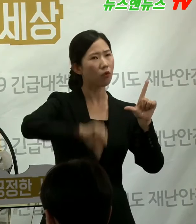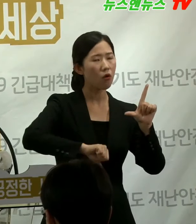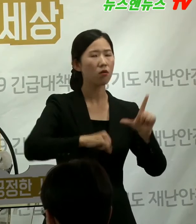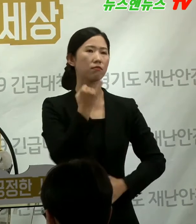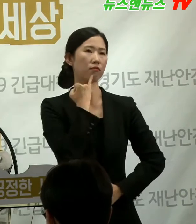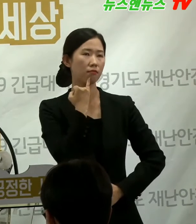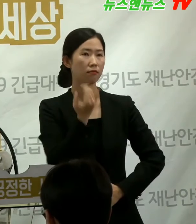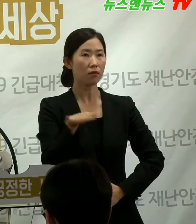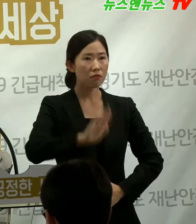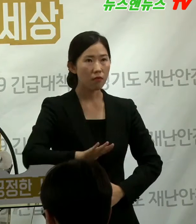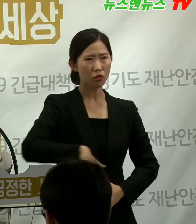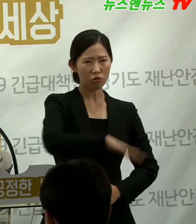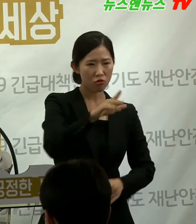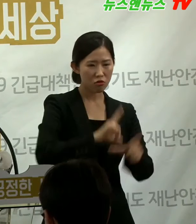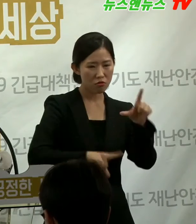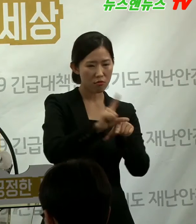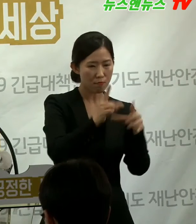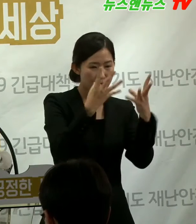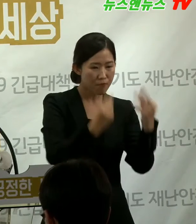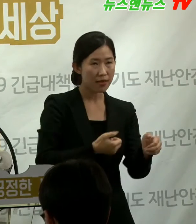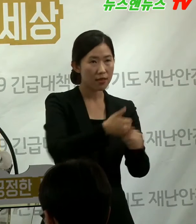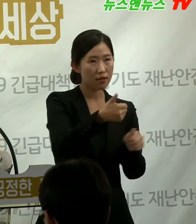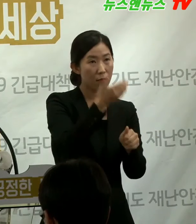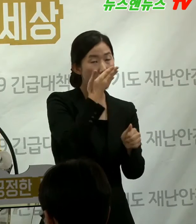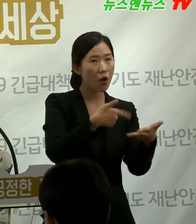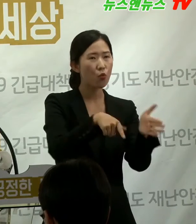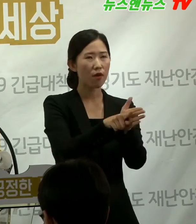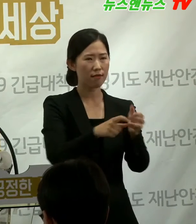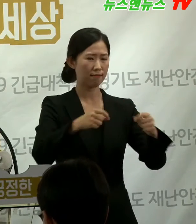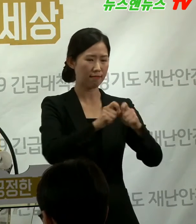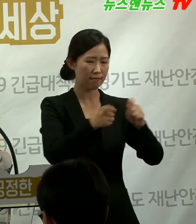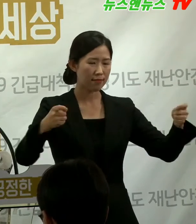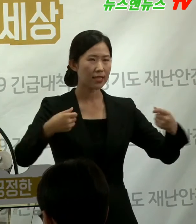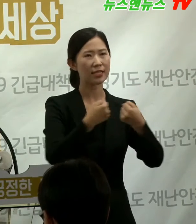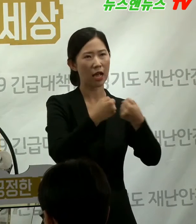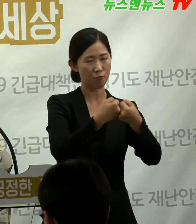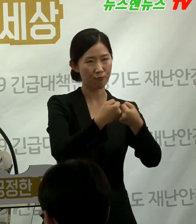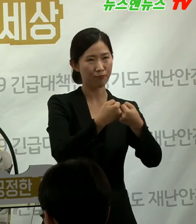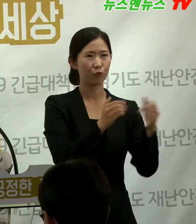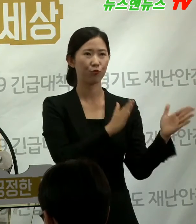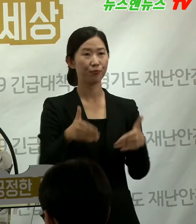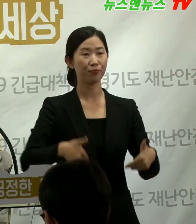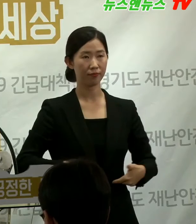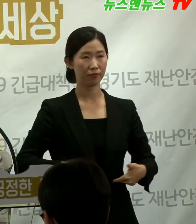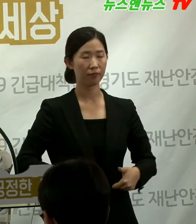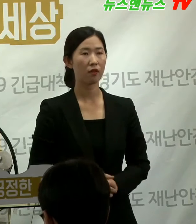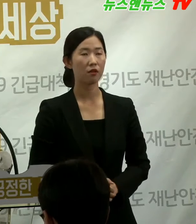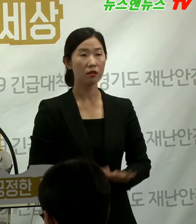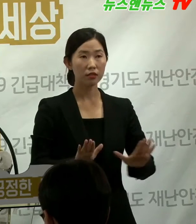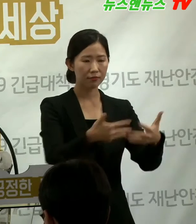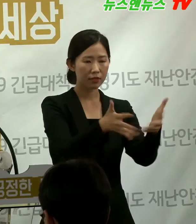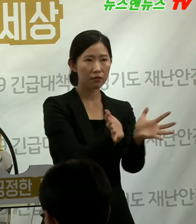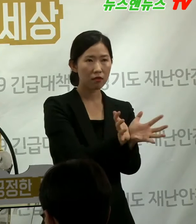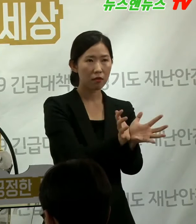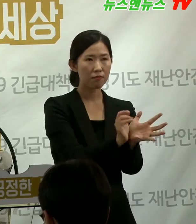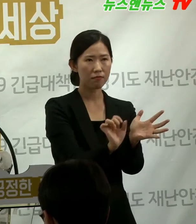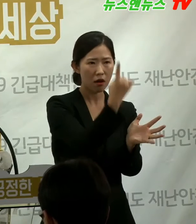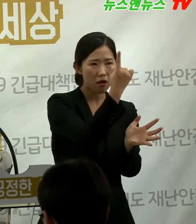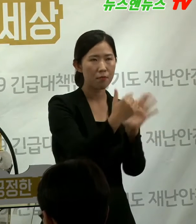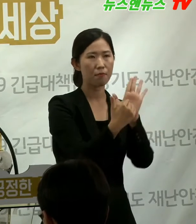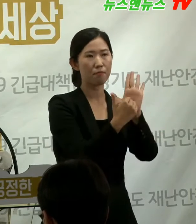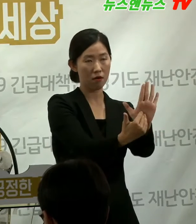경기에서 이기는 리그전에 임해야 합니다. 최대한 집단 발병을 막되 일시적